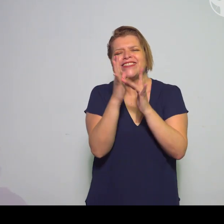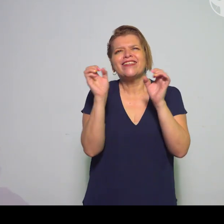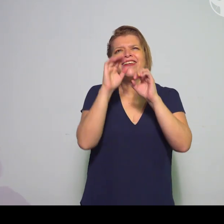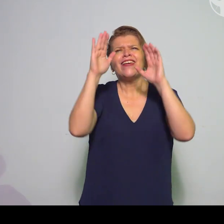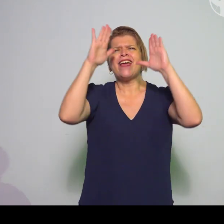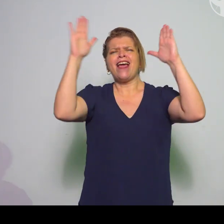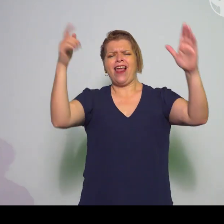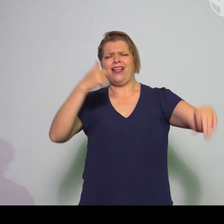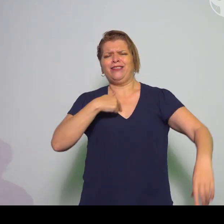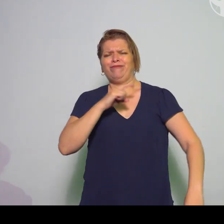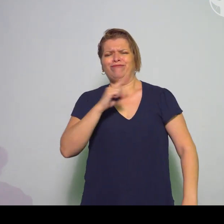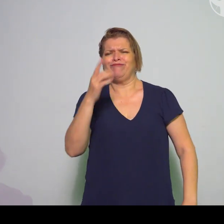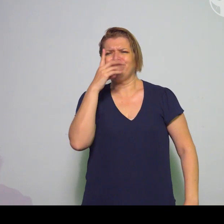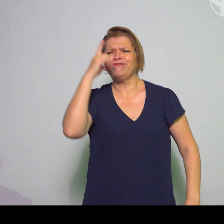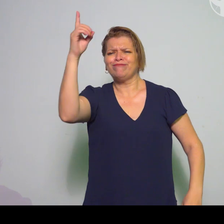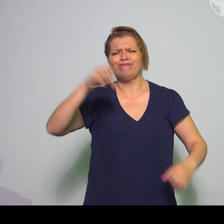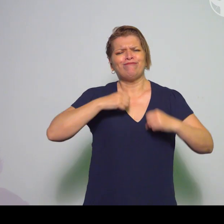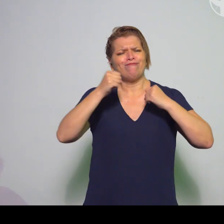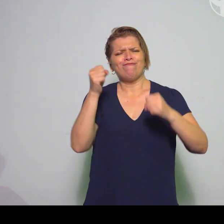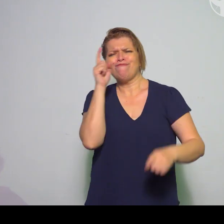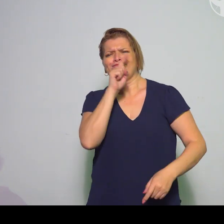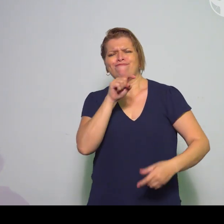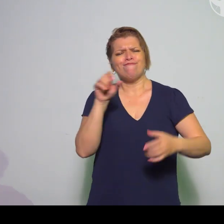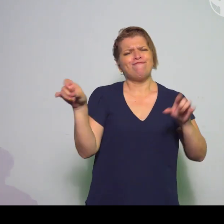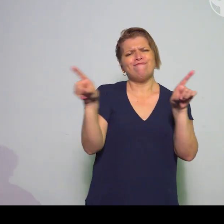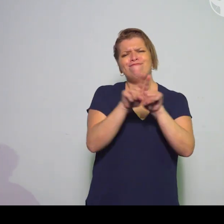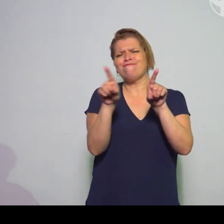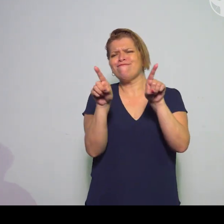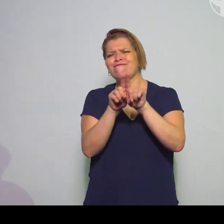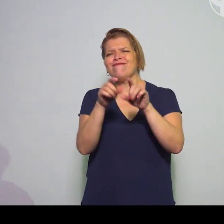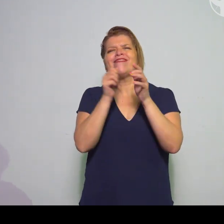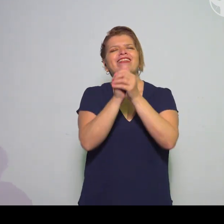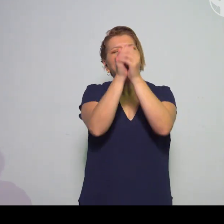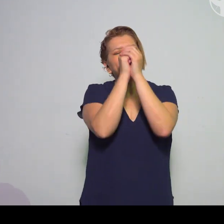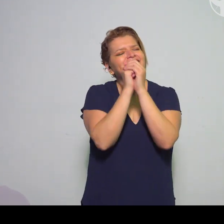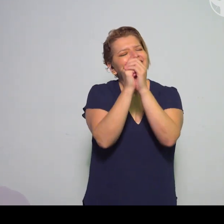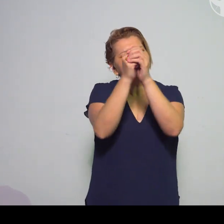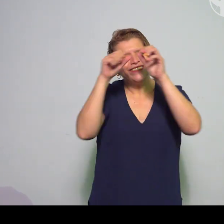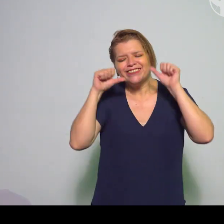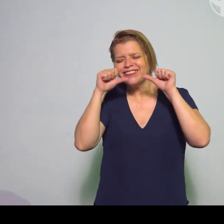yo soy, Dios poderoso sin igual. Te adoramos,